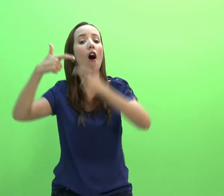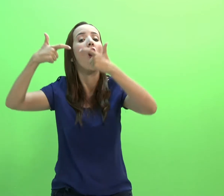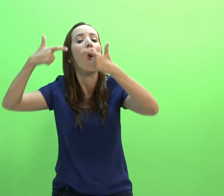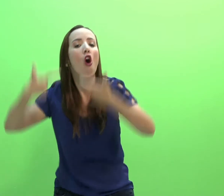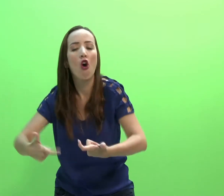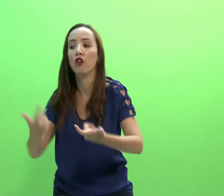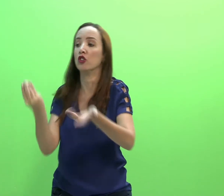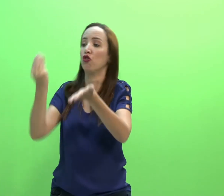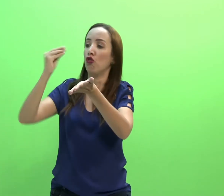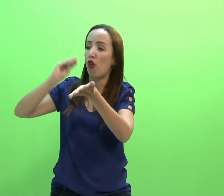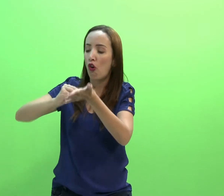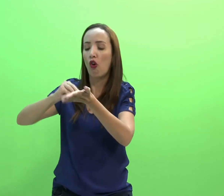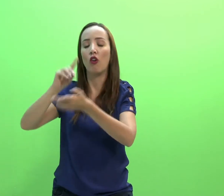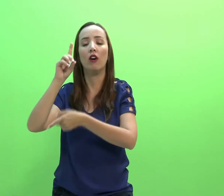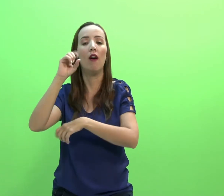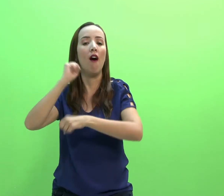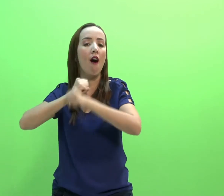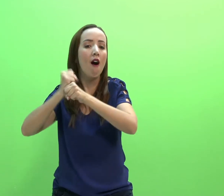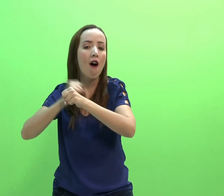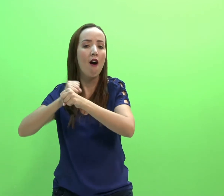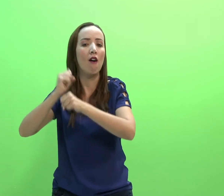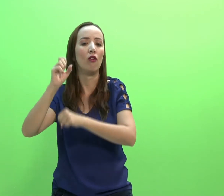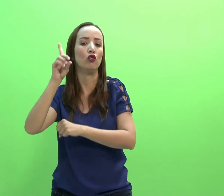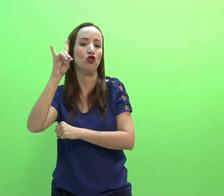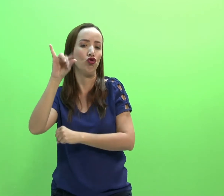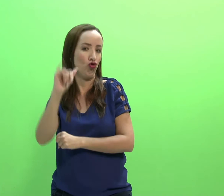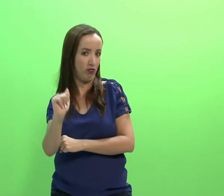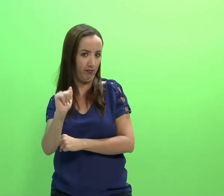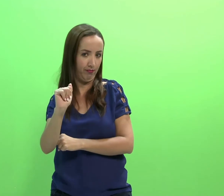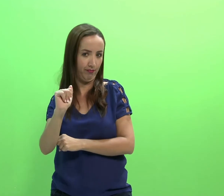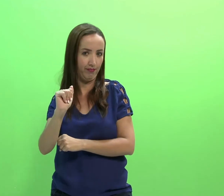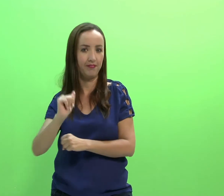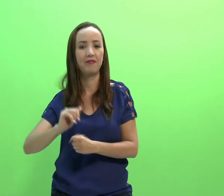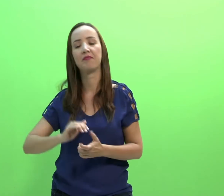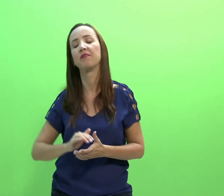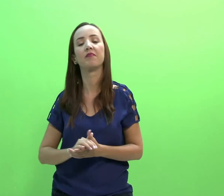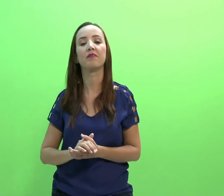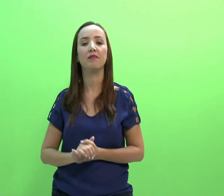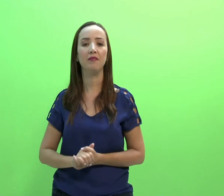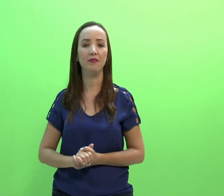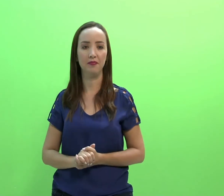logo após a editora, o ano,